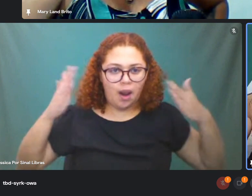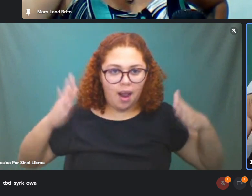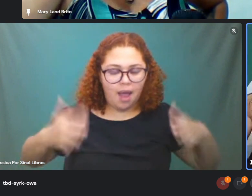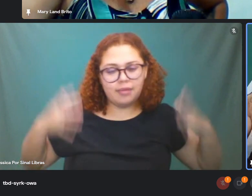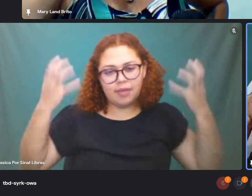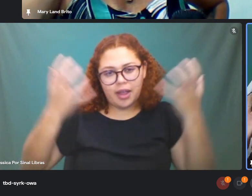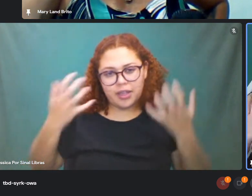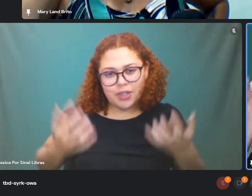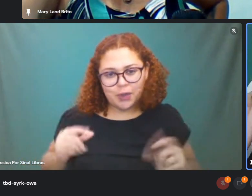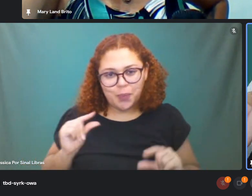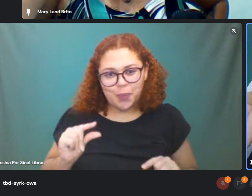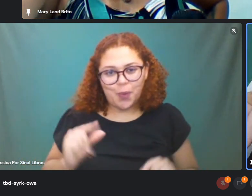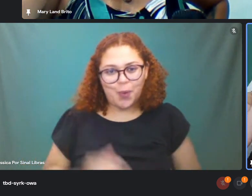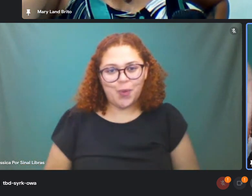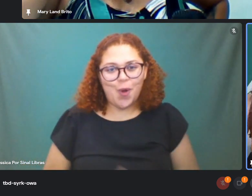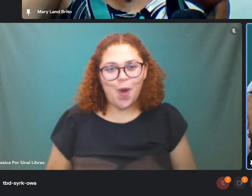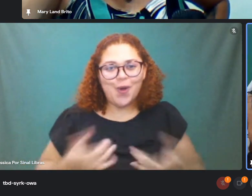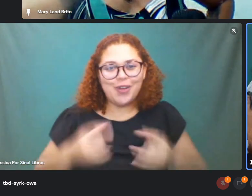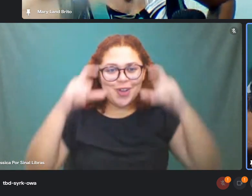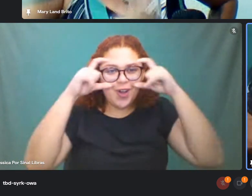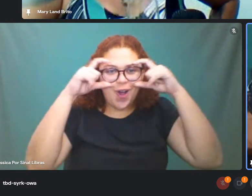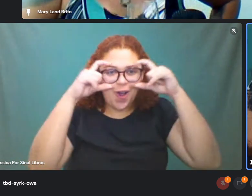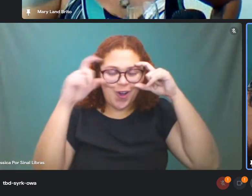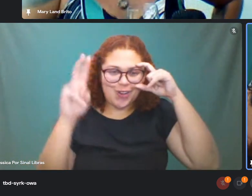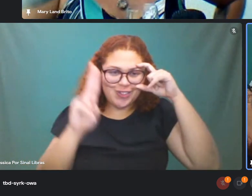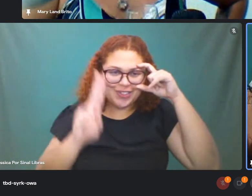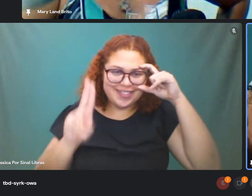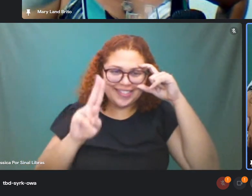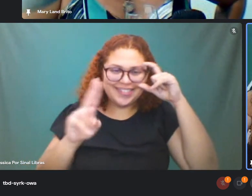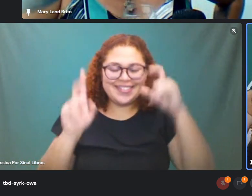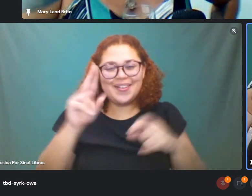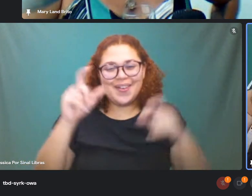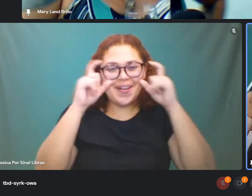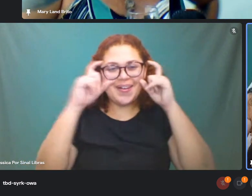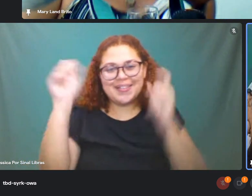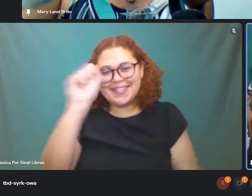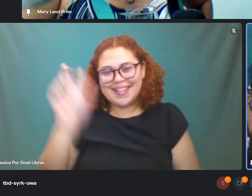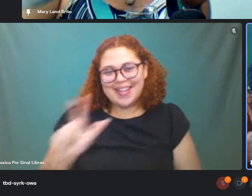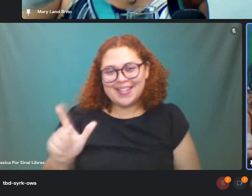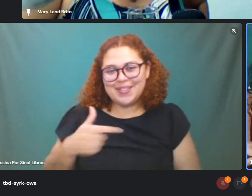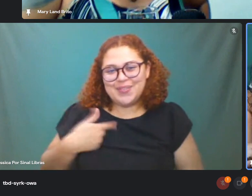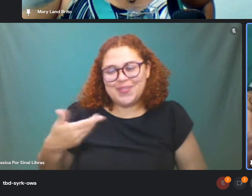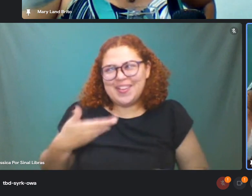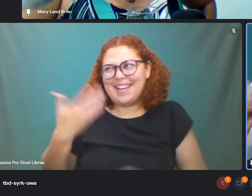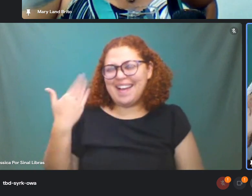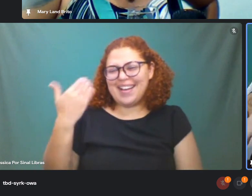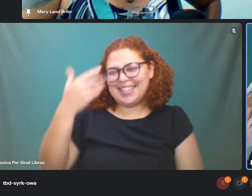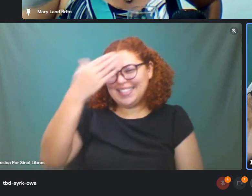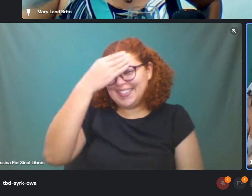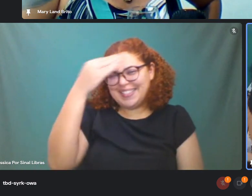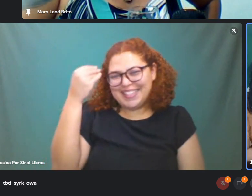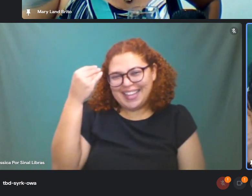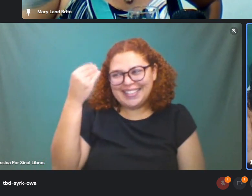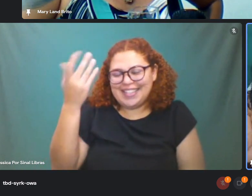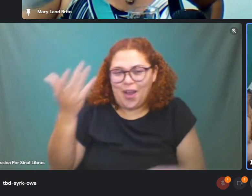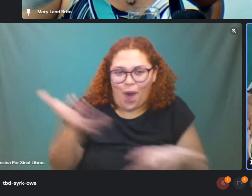cacheado. Hoje eu não vou esquecer meu óculos, eu tenho um óculos azul. Naquele dia eu esqueci, eu fiquei pensando nisso depois. Estou com...